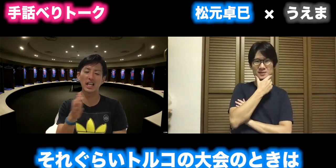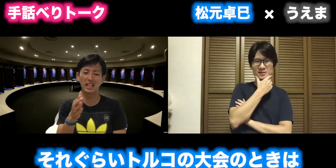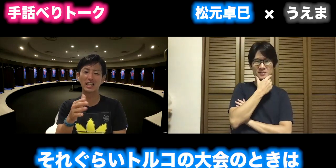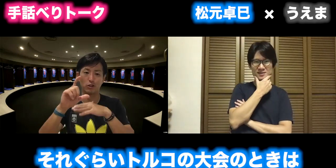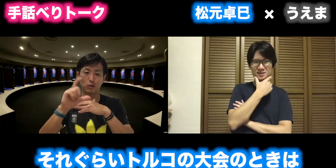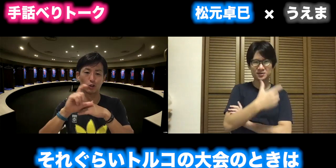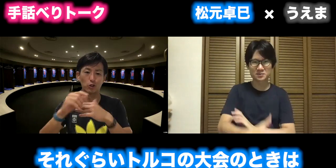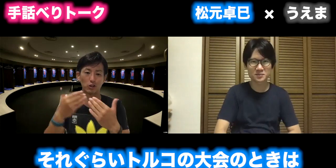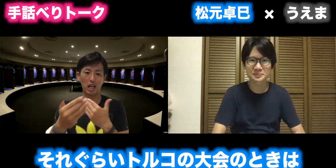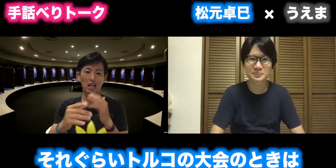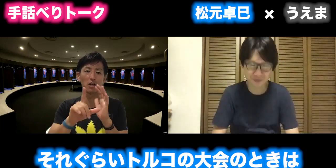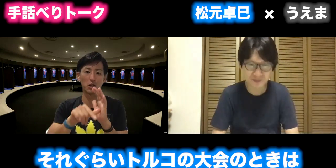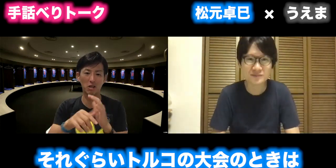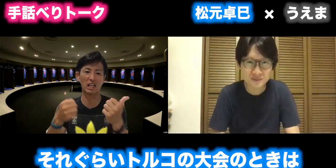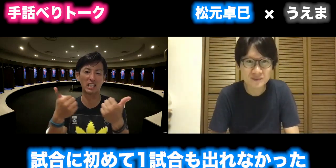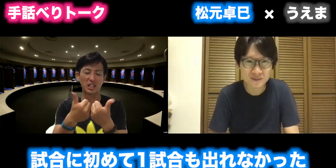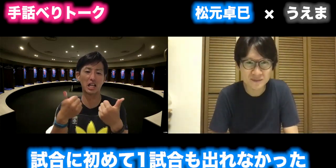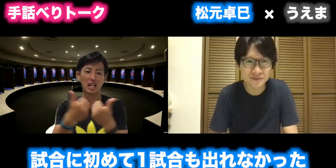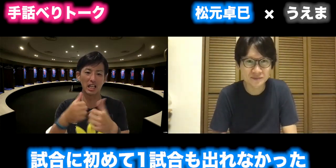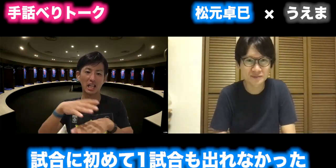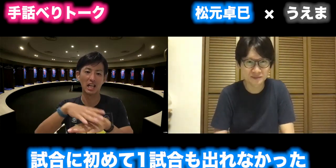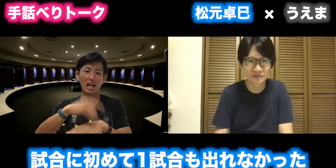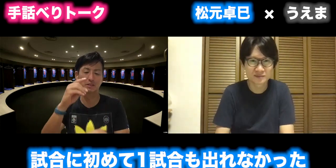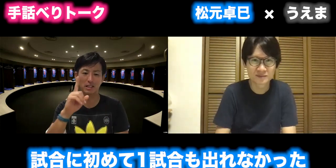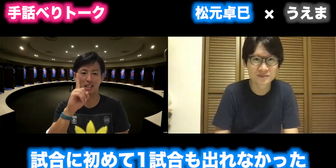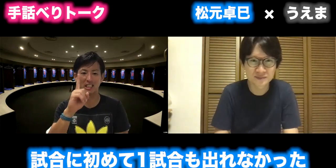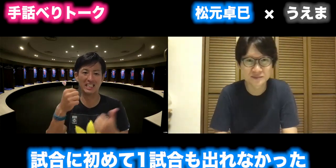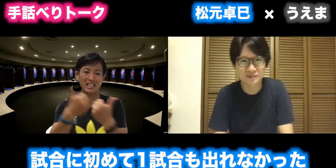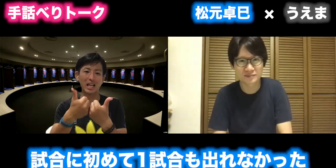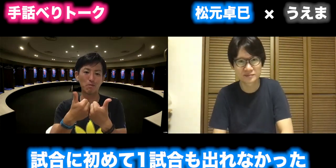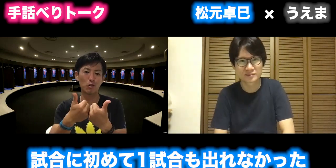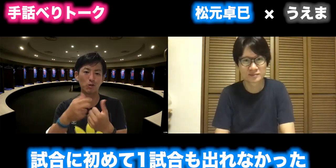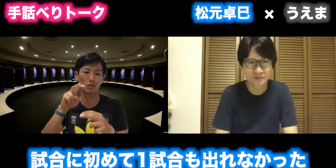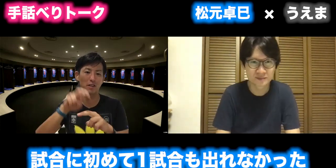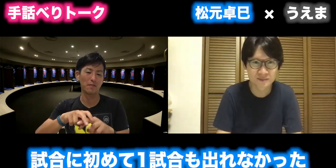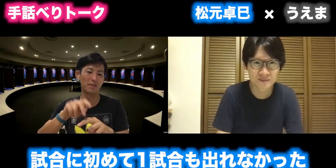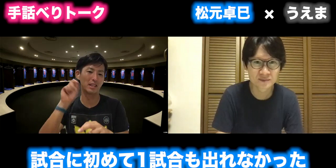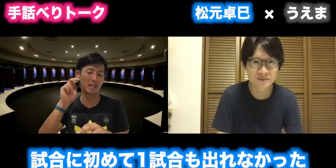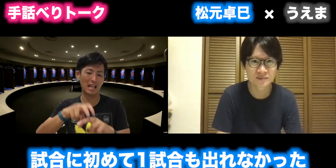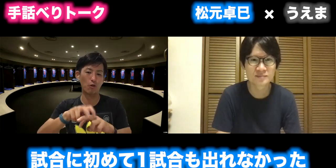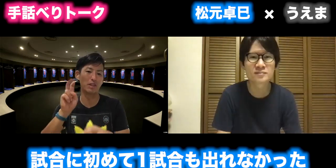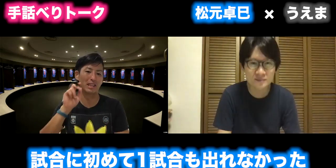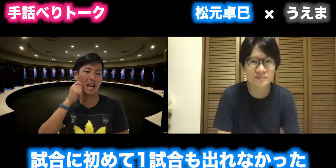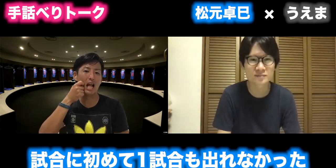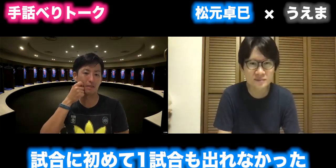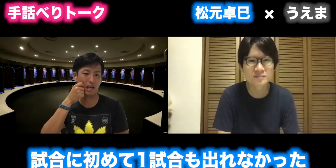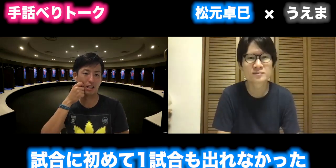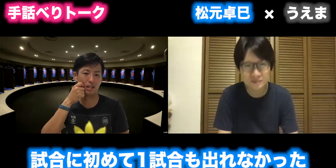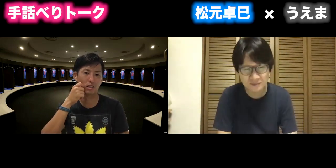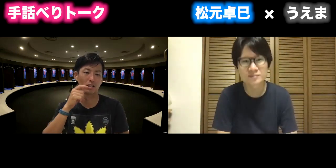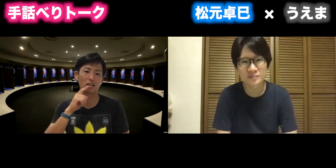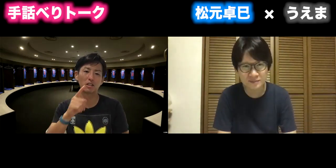ぐらいトルコの体験ある時は試合に初めて行っ試合もえっと寝れなかっ